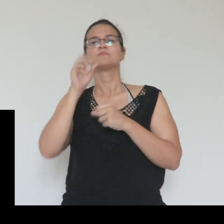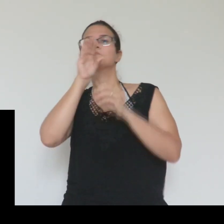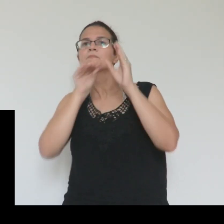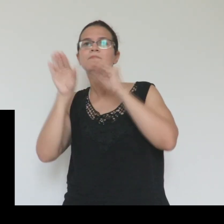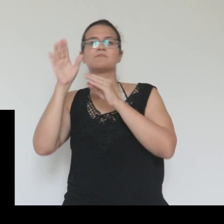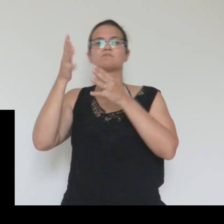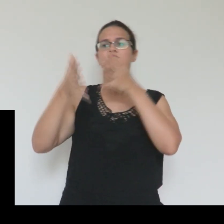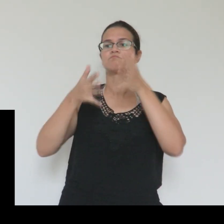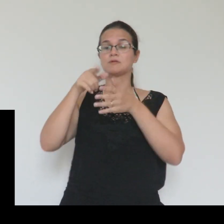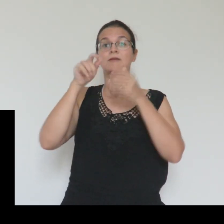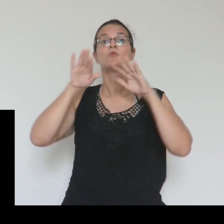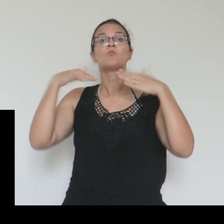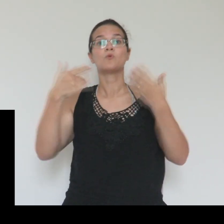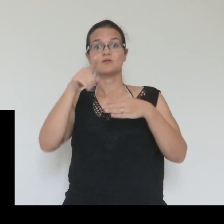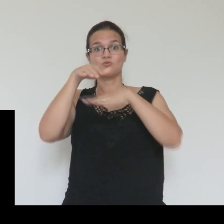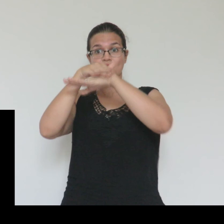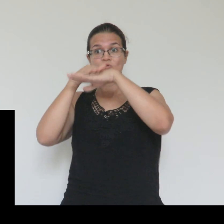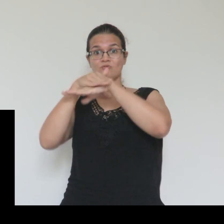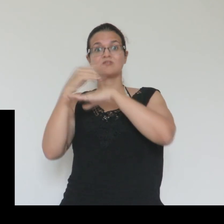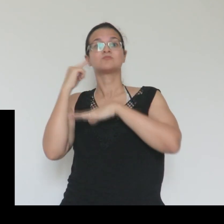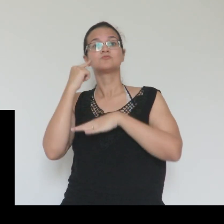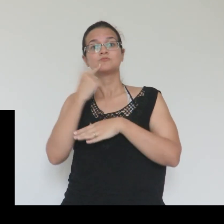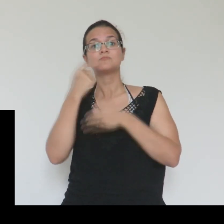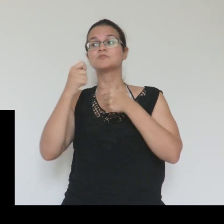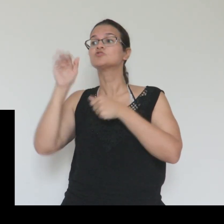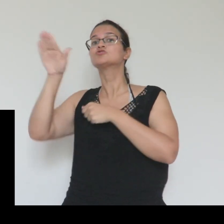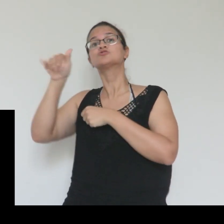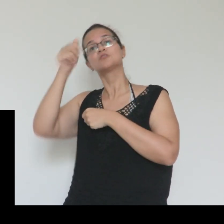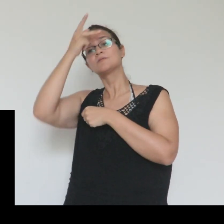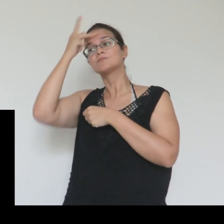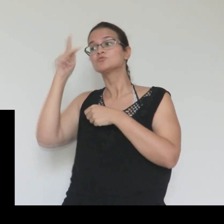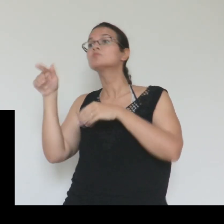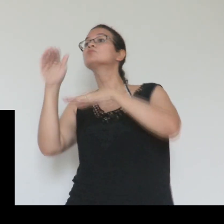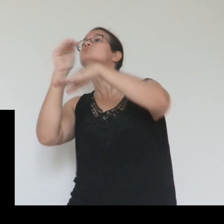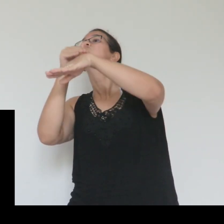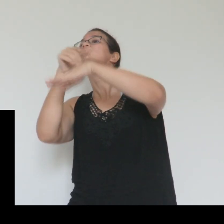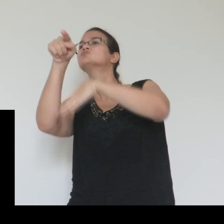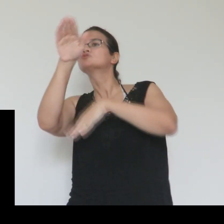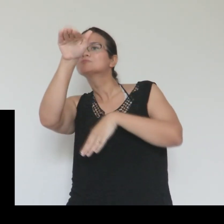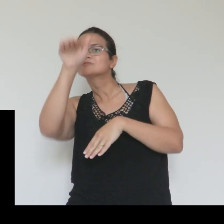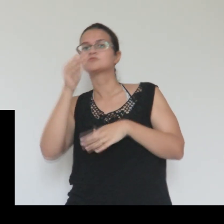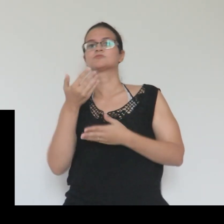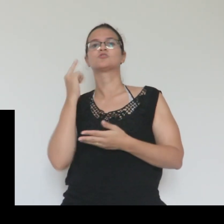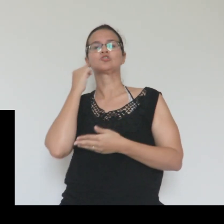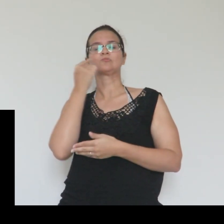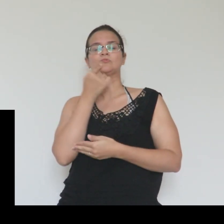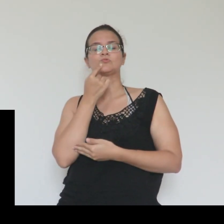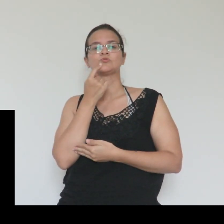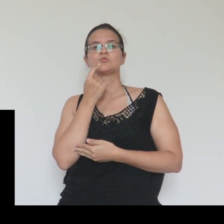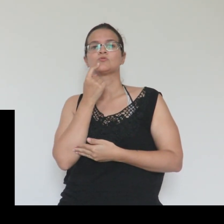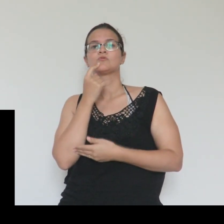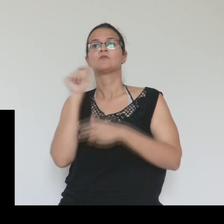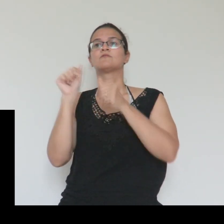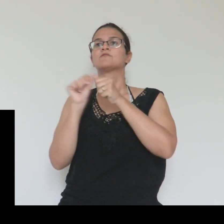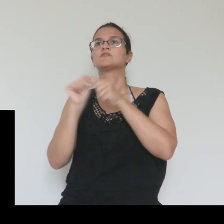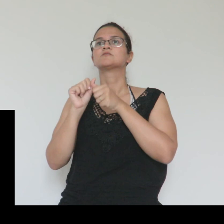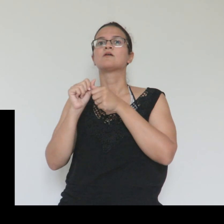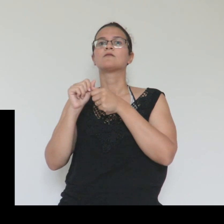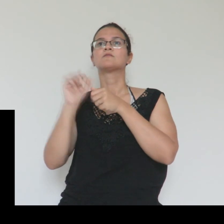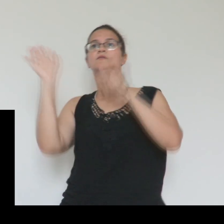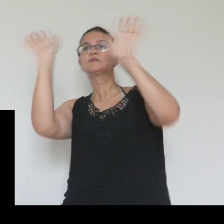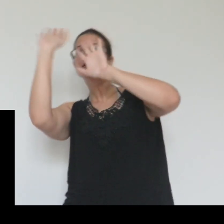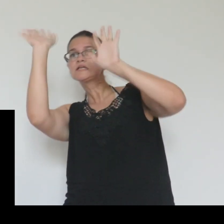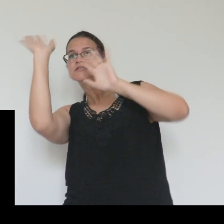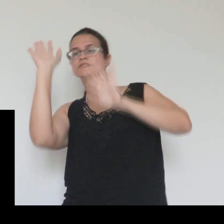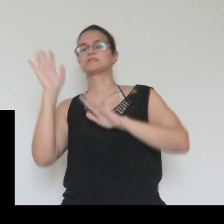faz uma sinalização assim no espaço, às vezes você movimenta o braço, movimenta a mão, o surdo ele consegue perceber devido